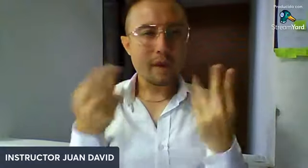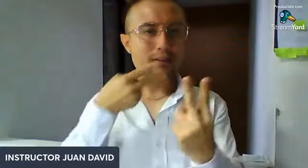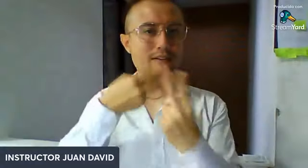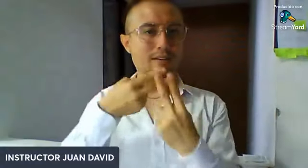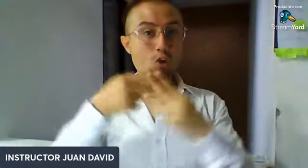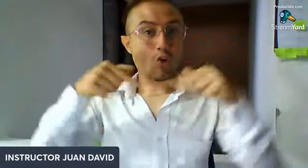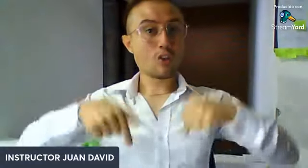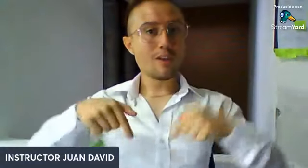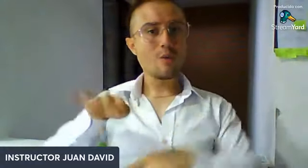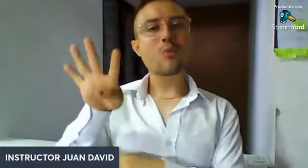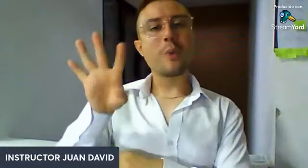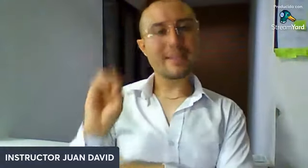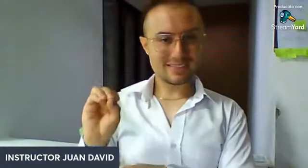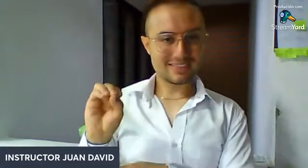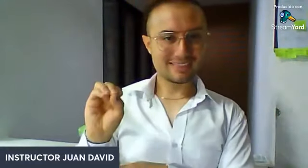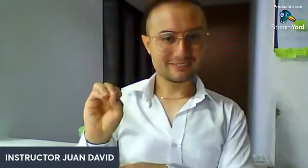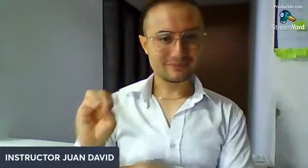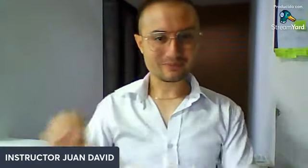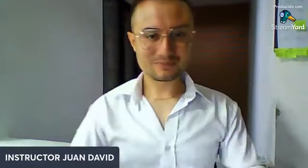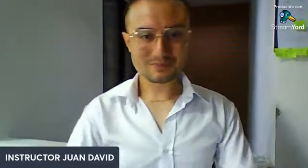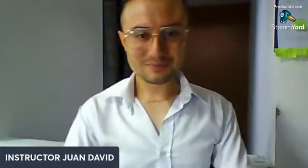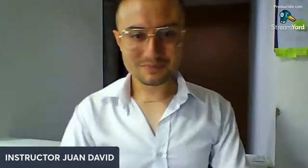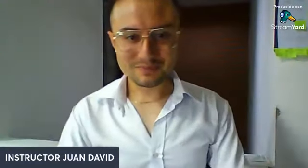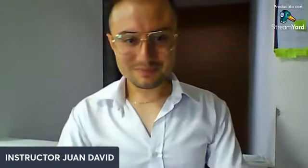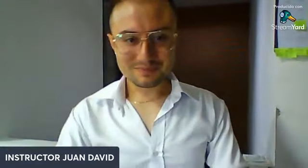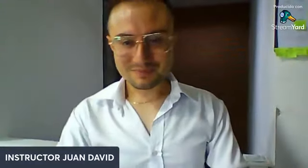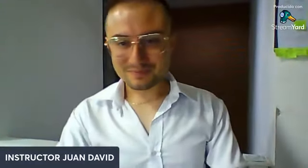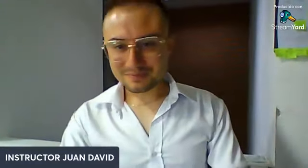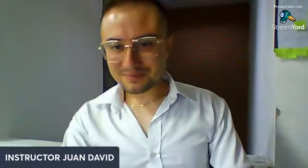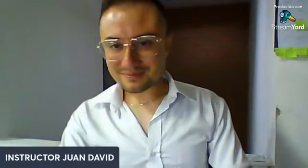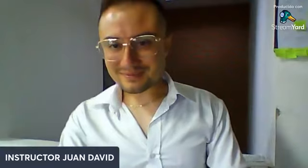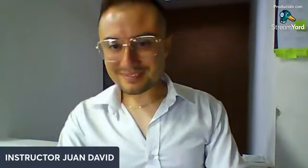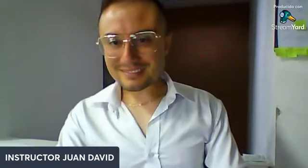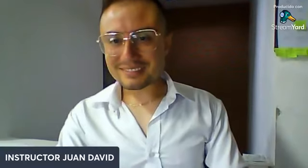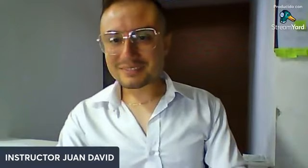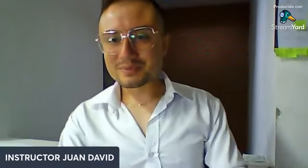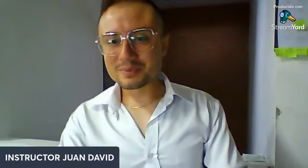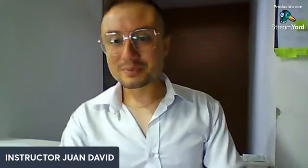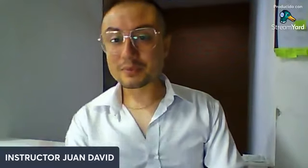practicar. Hoy es la sesión número 40.